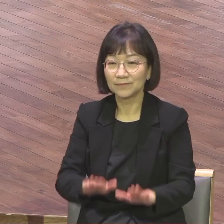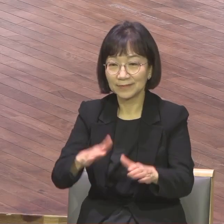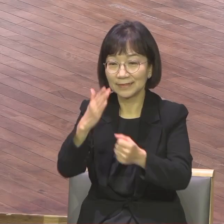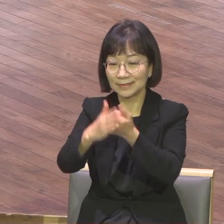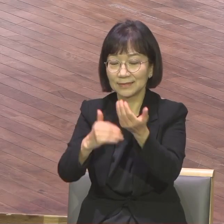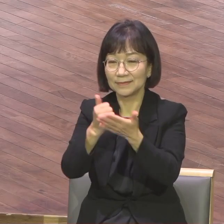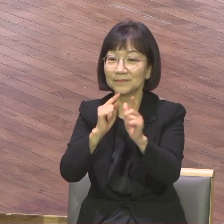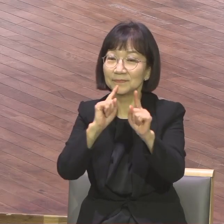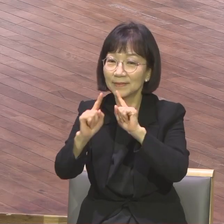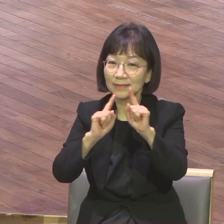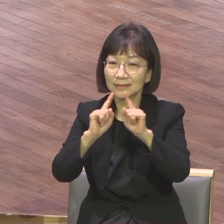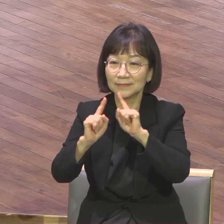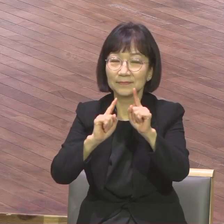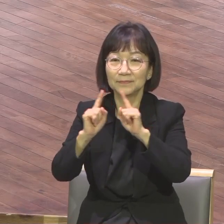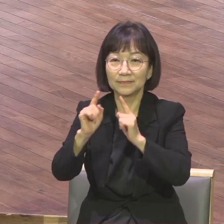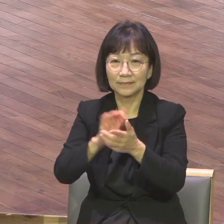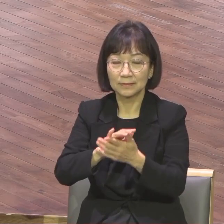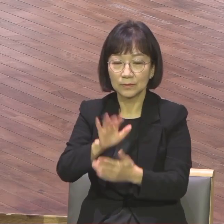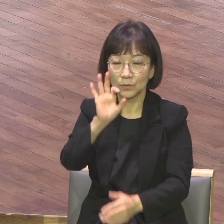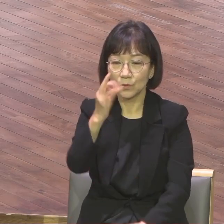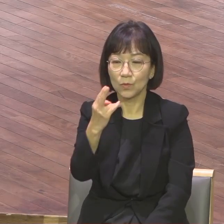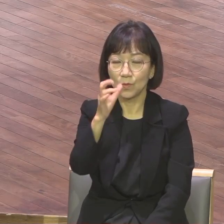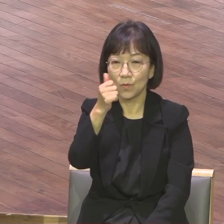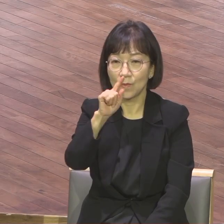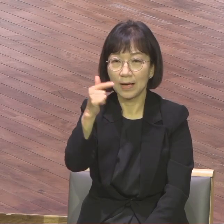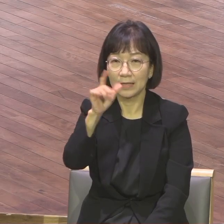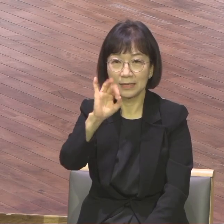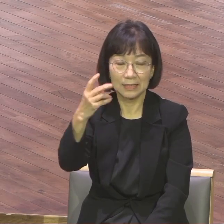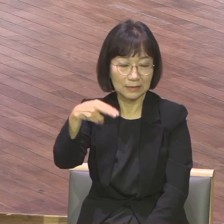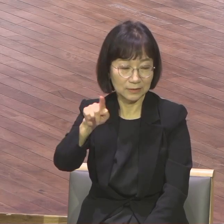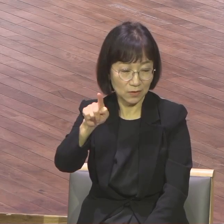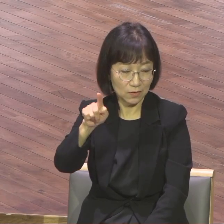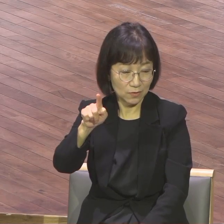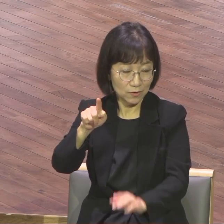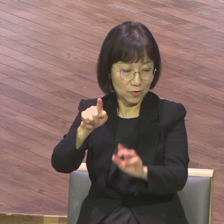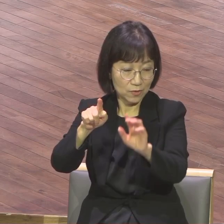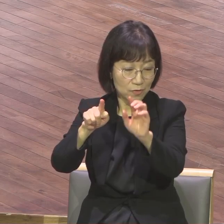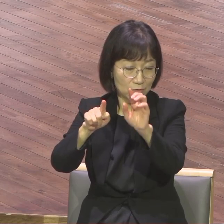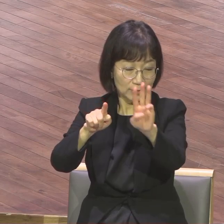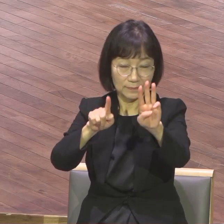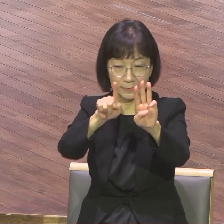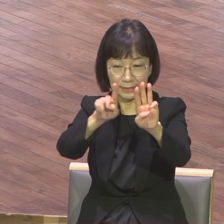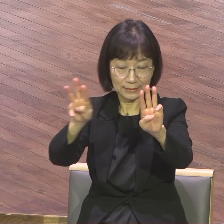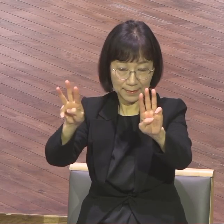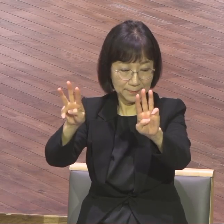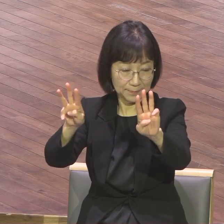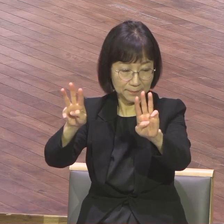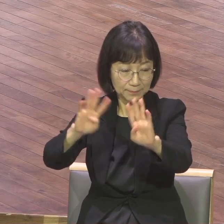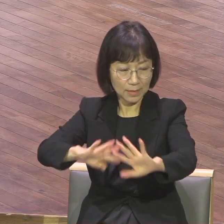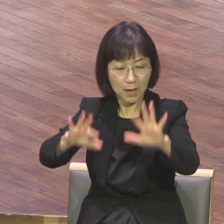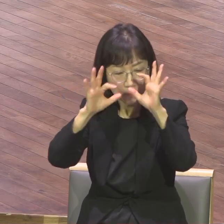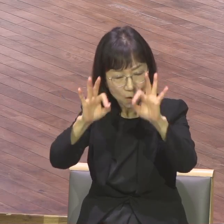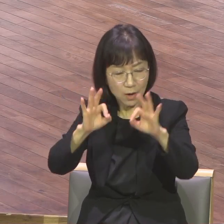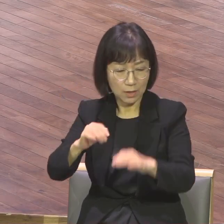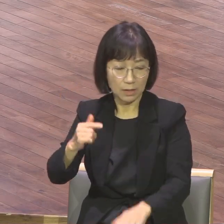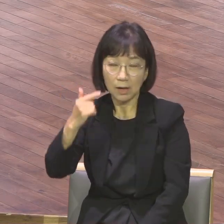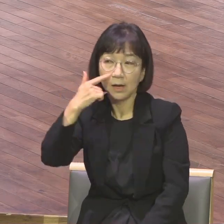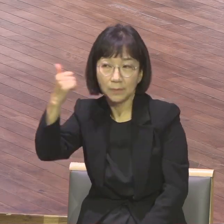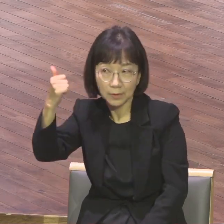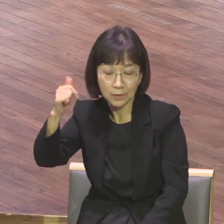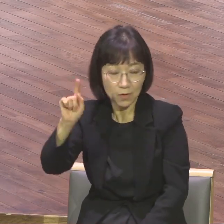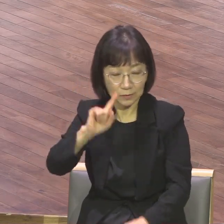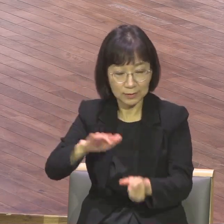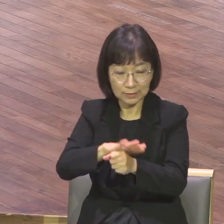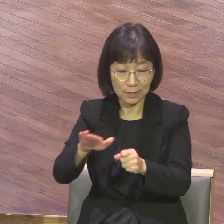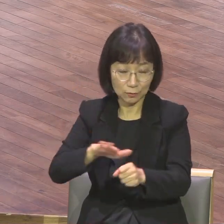오늘 은혜 받고 성취될 하나님의 말씀은 요한일서 3장 1절에서 3절 말씀입니다. 보라, 아버지께서 어떠한 사랑을 우리에게